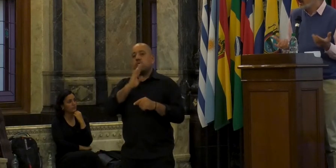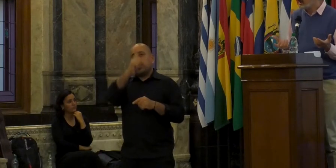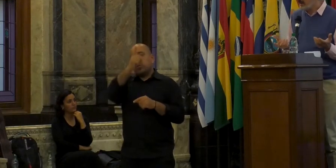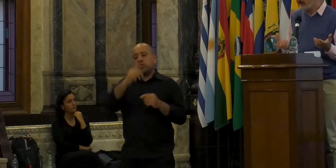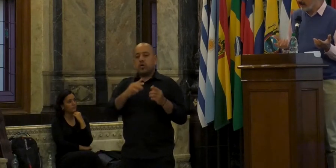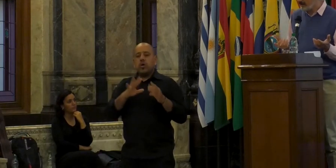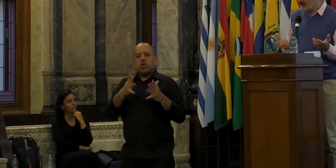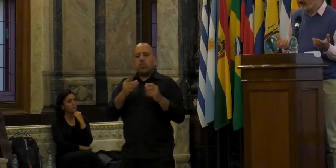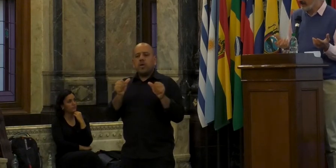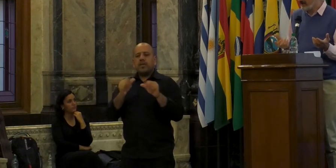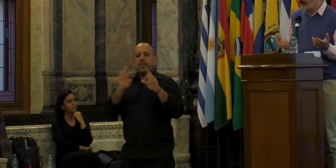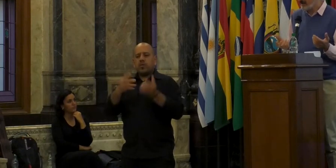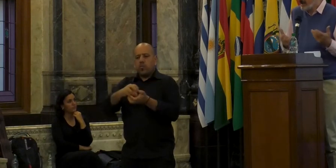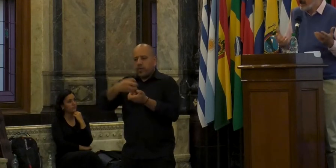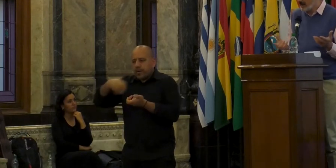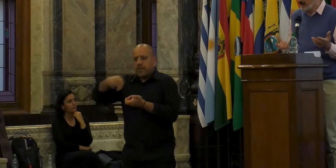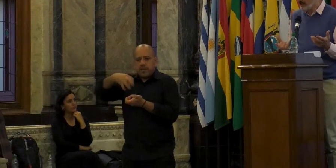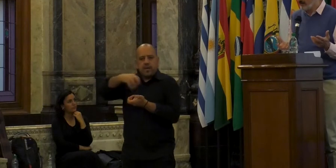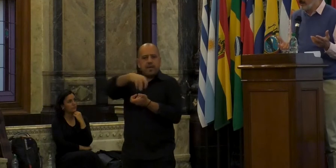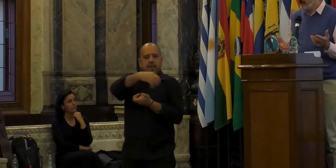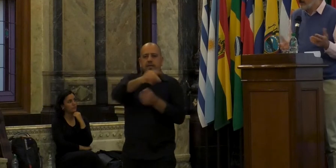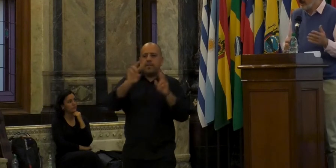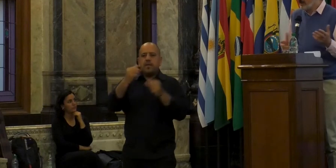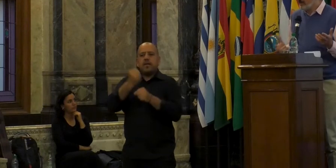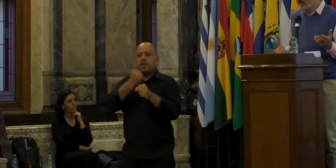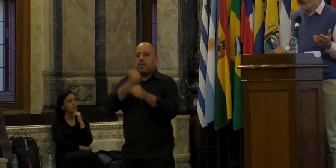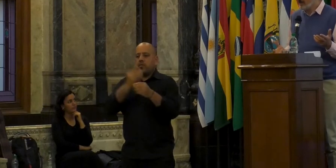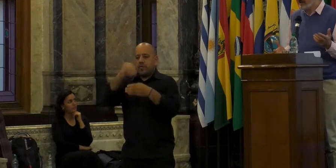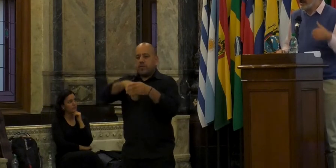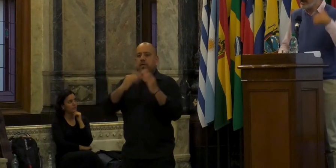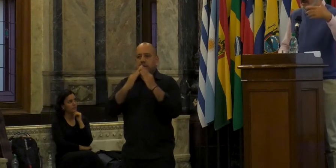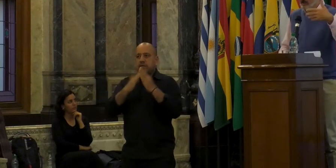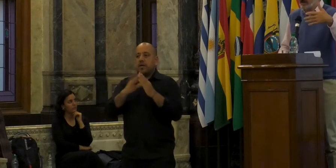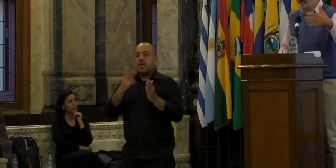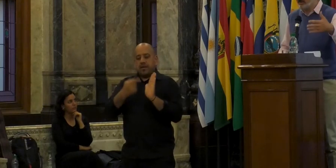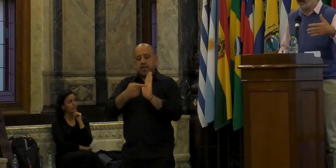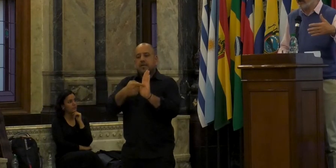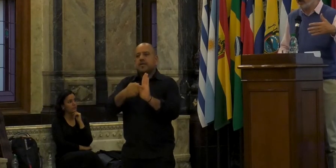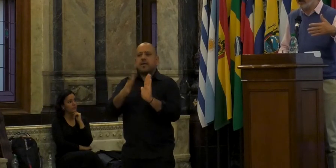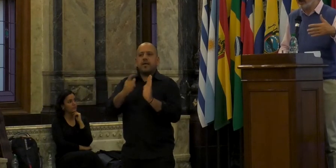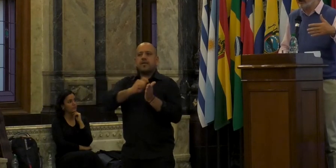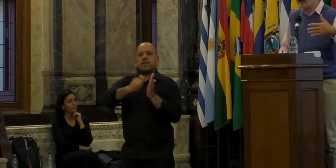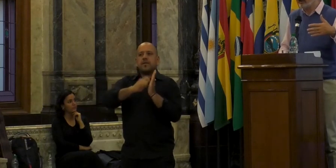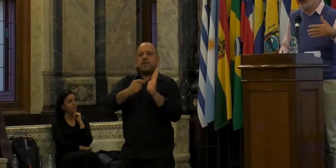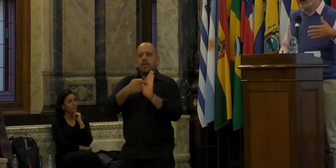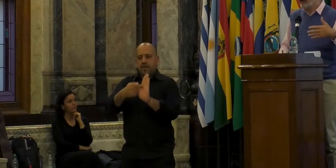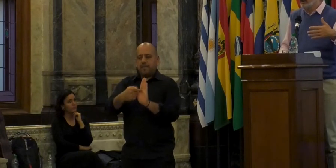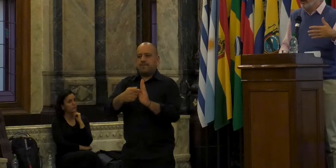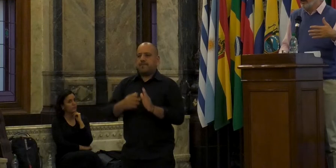cómo repartían las tareas domésticas, quién hacía qué. Es una etnografía maravillosa. ¿Y qué decían sobre sus repartos,